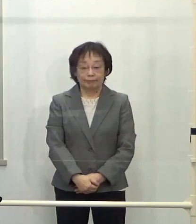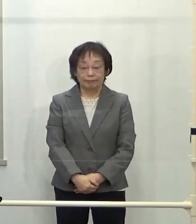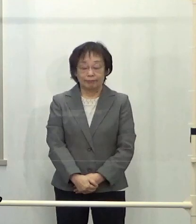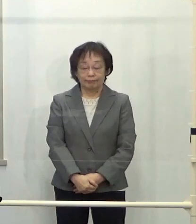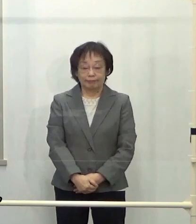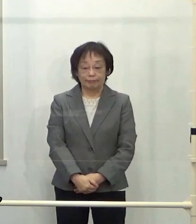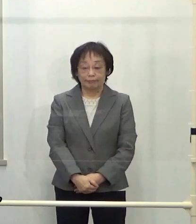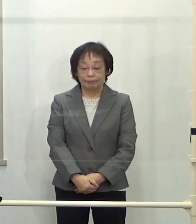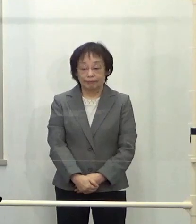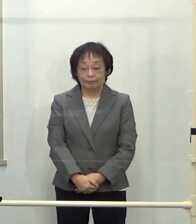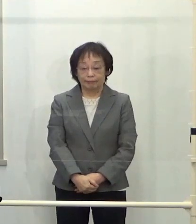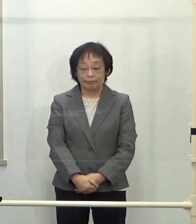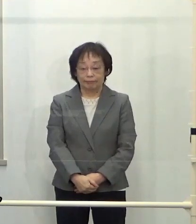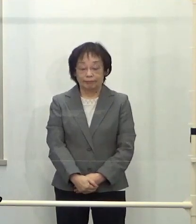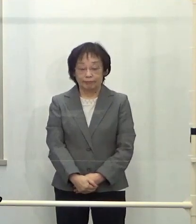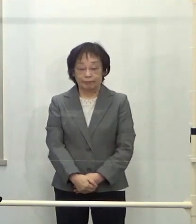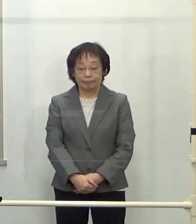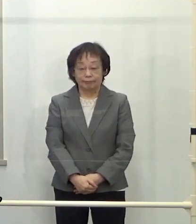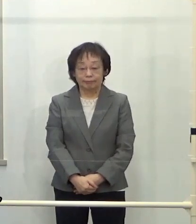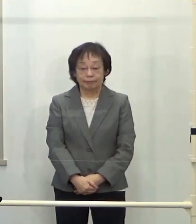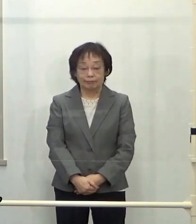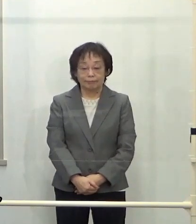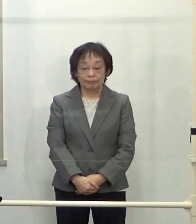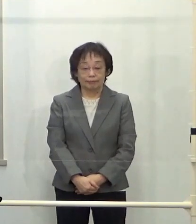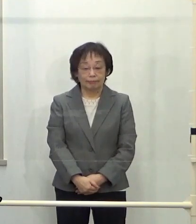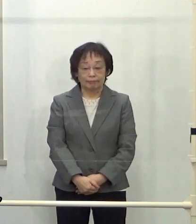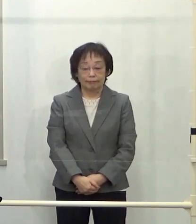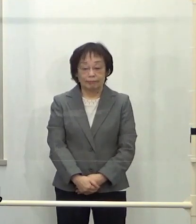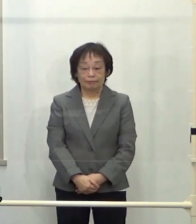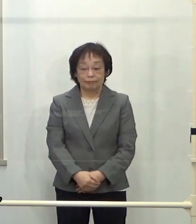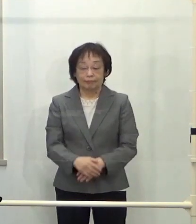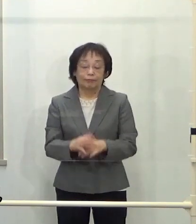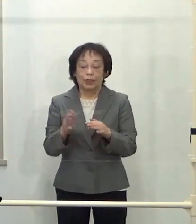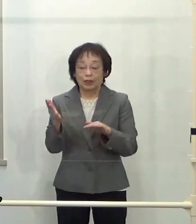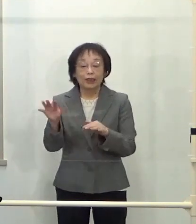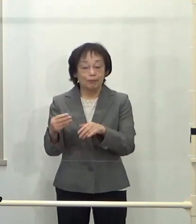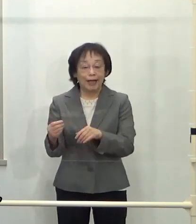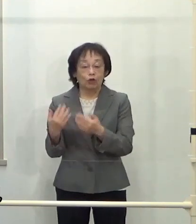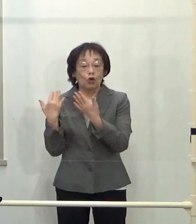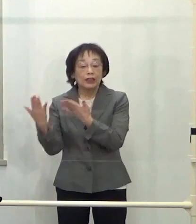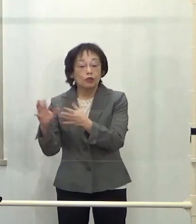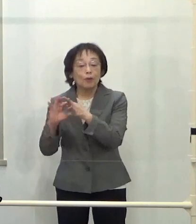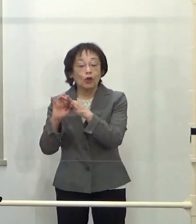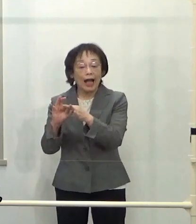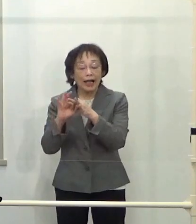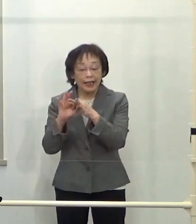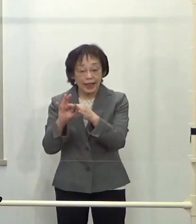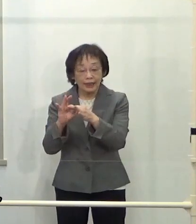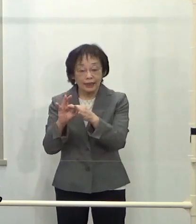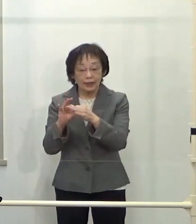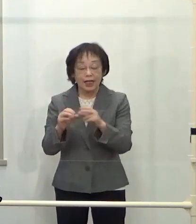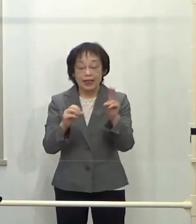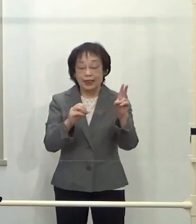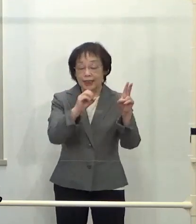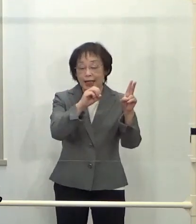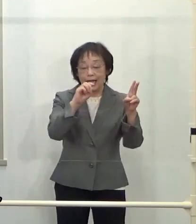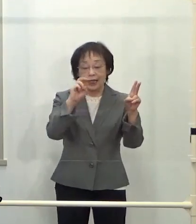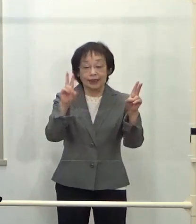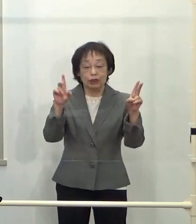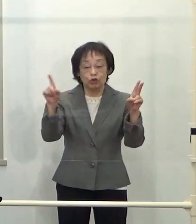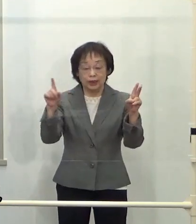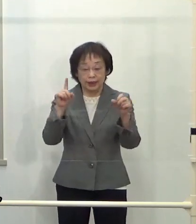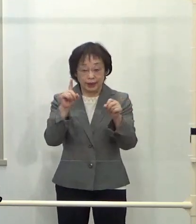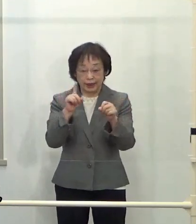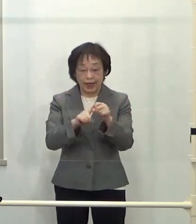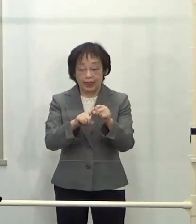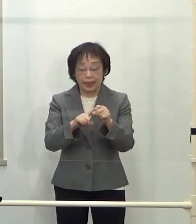すいません、禁止です。関連でお願いします。2021年度は約200施